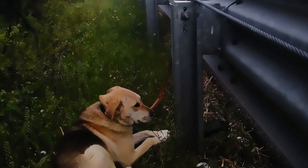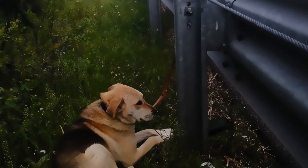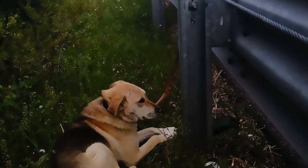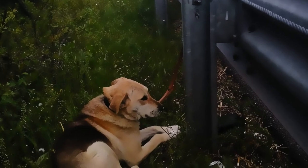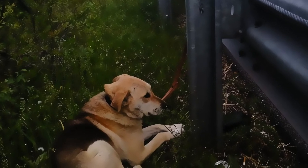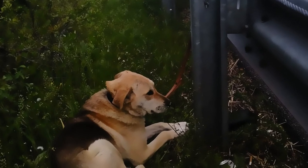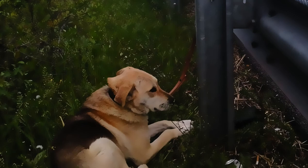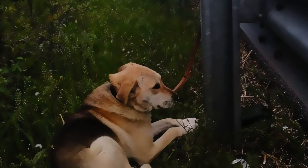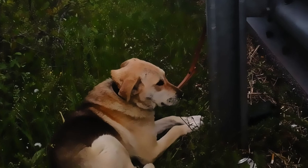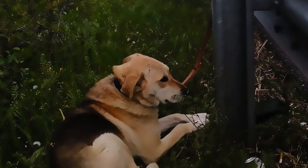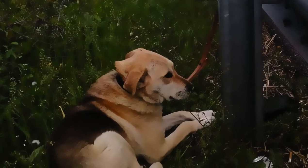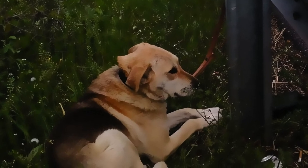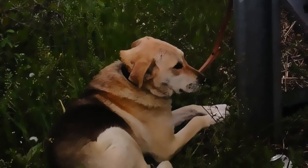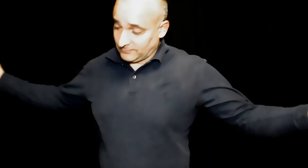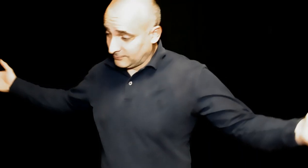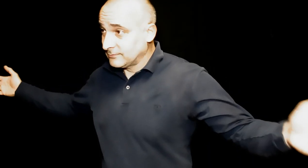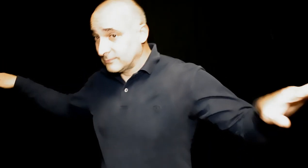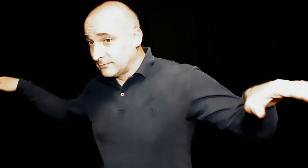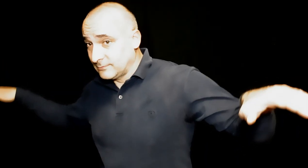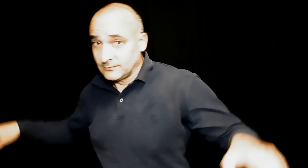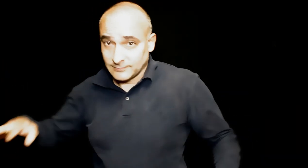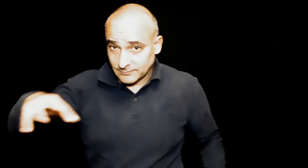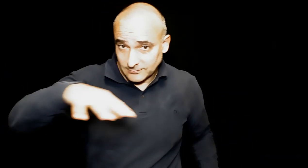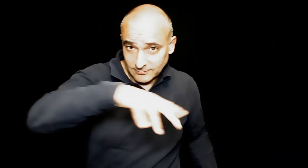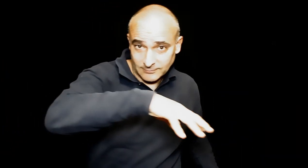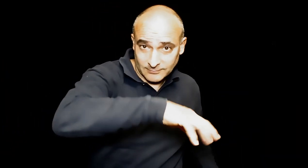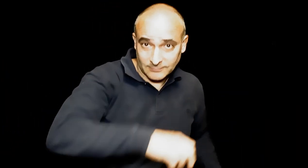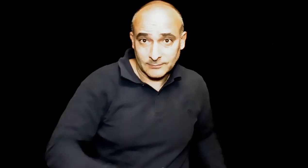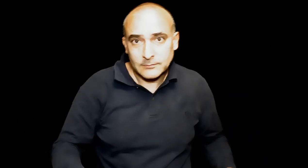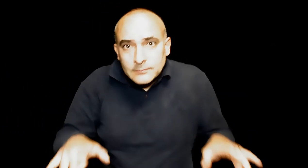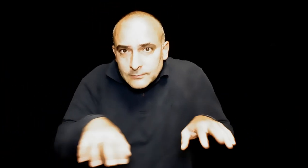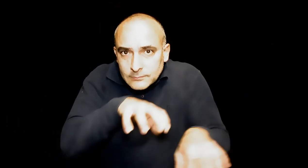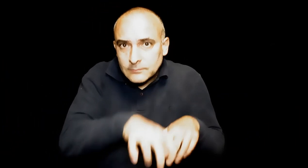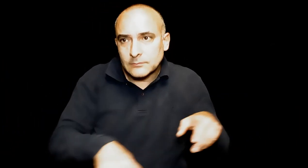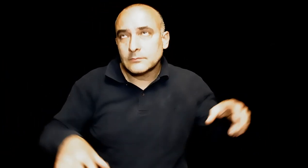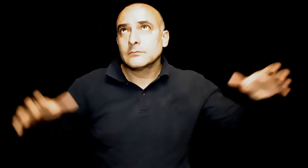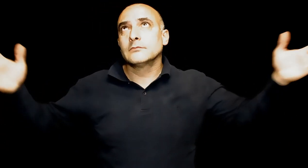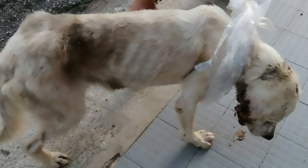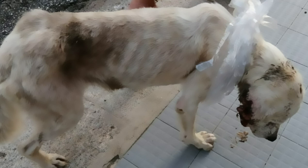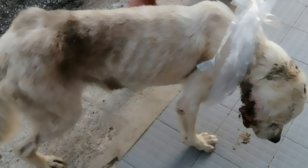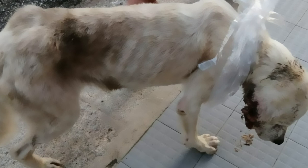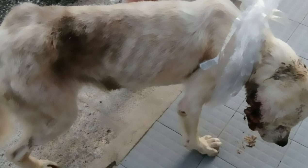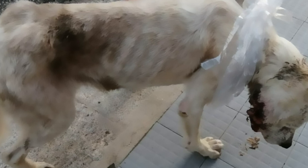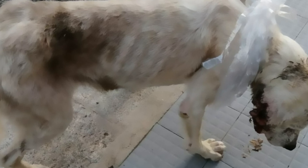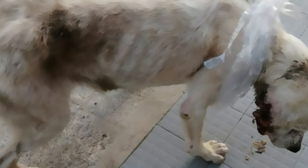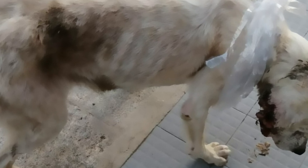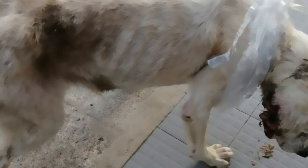Ovviamente non esiste solo il cane, c'è l'ape, il ragno, il gatto e gli idioti. Idioti,